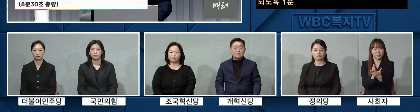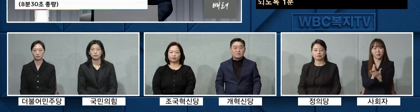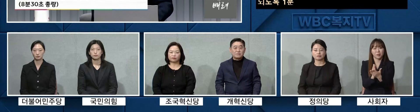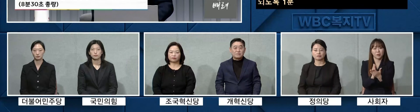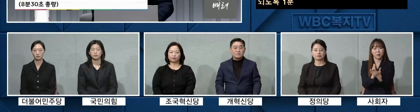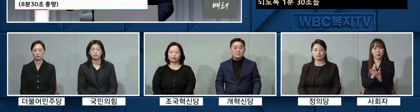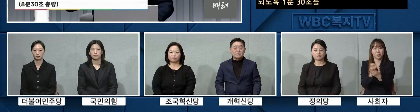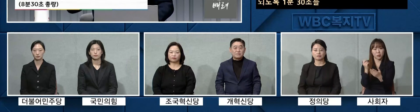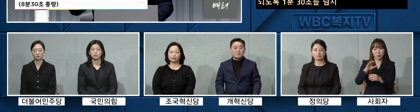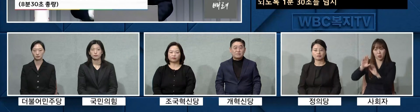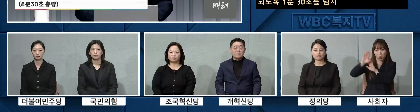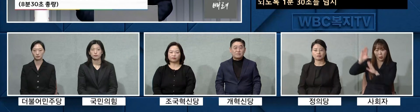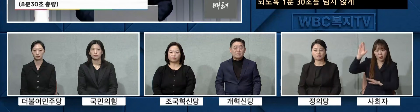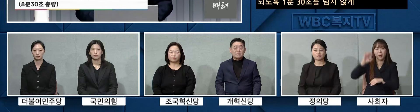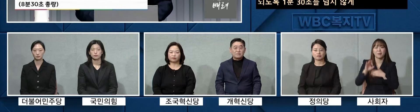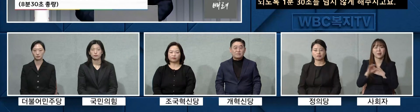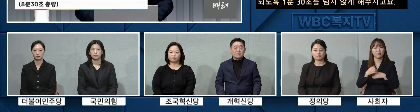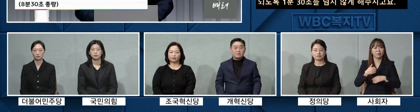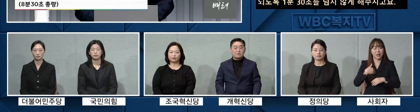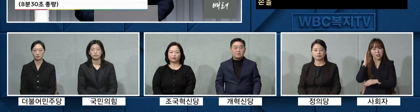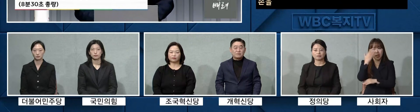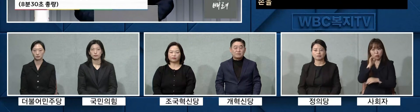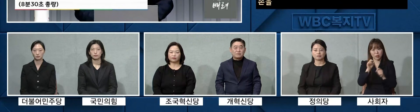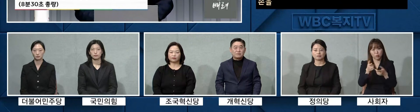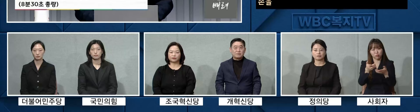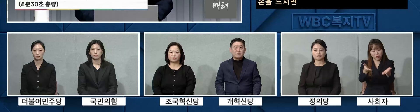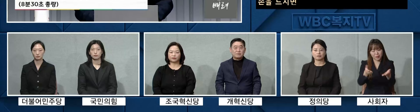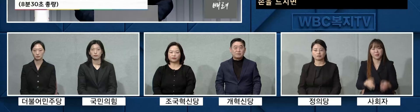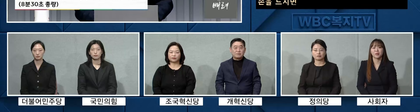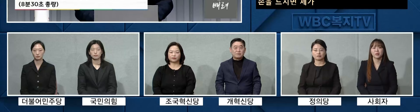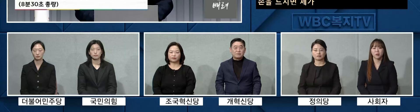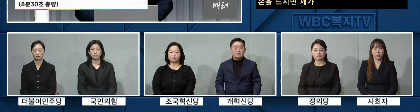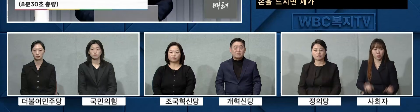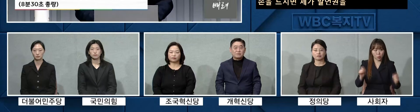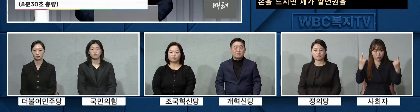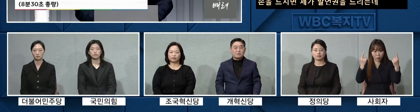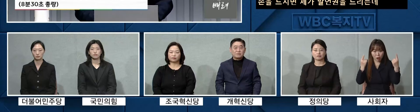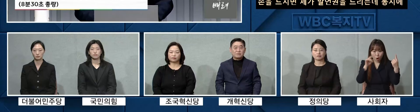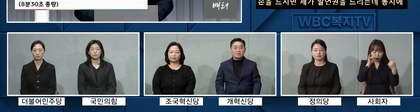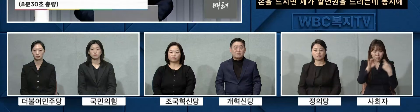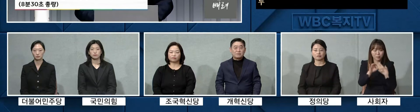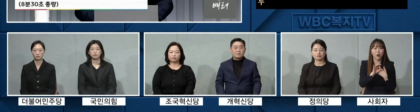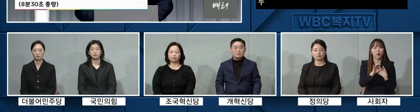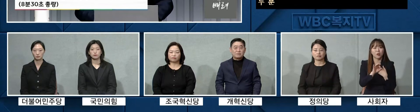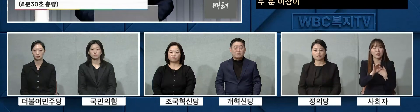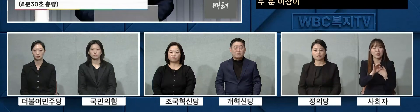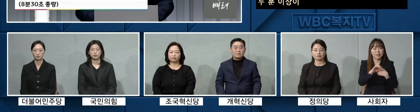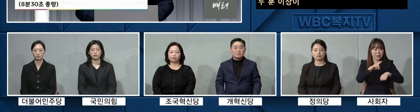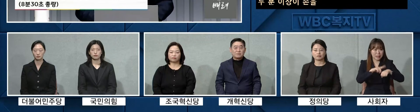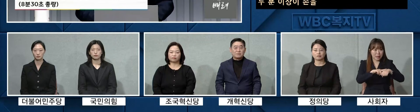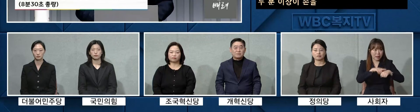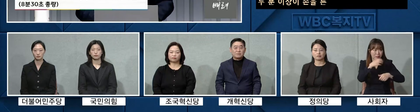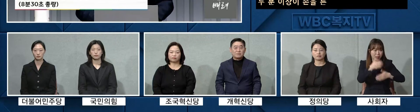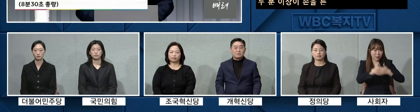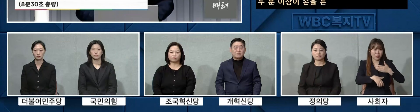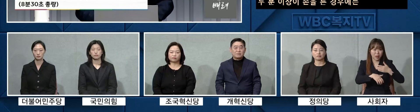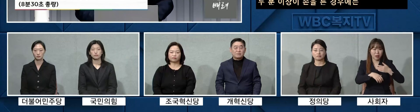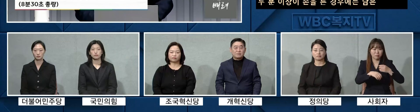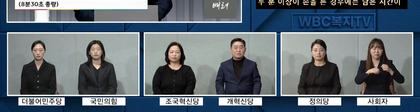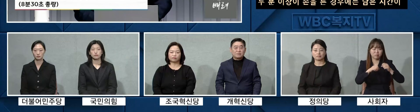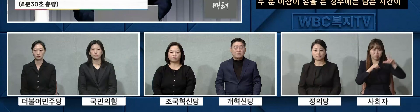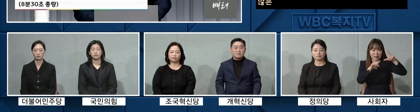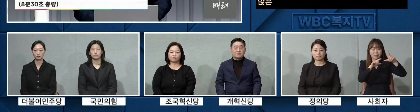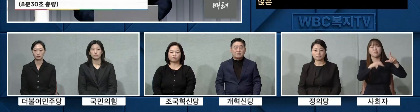손을 드시면 제가 발언권을 드리는데 동시에 2분 이상이 손을 든 경우에는 남은 시간이 많은 분 먼저